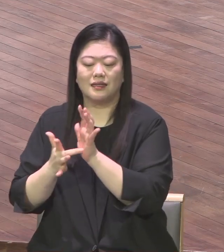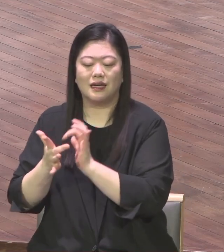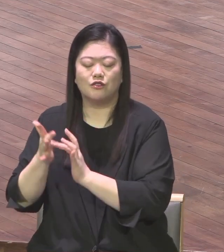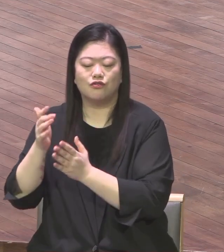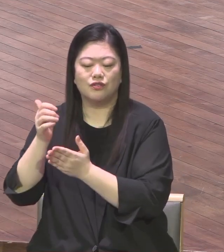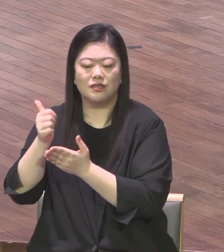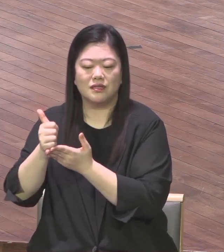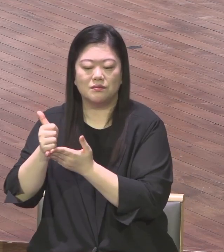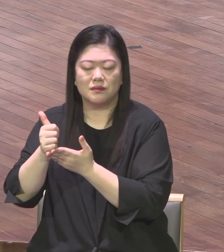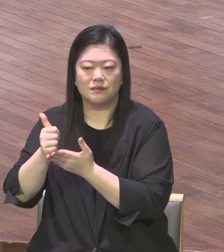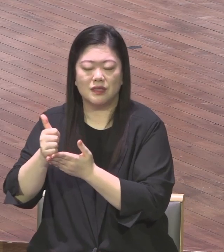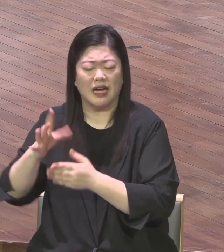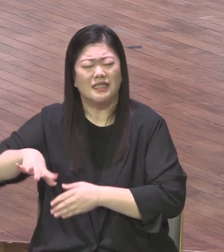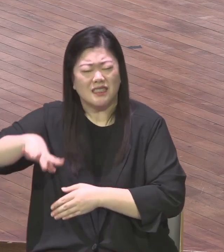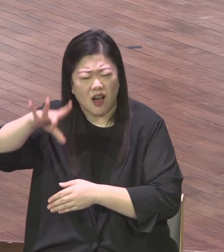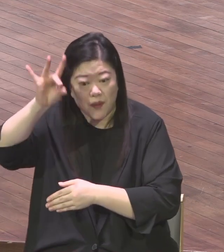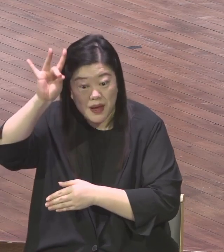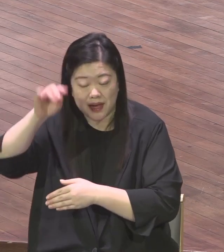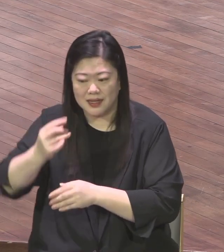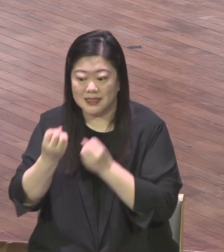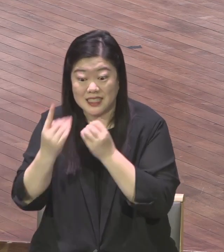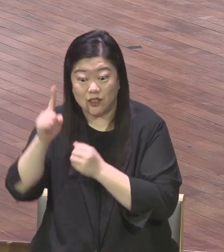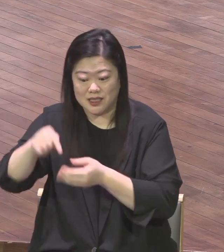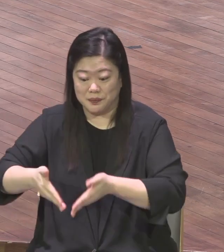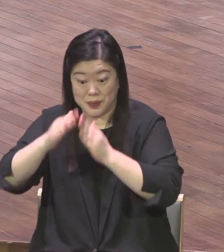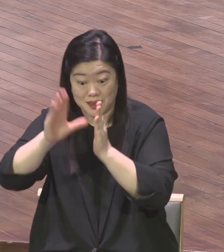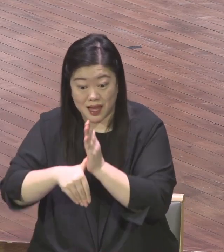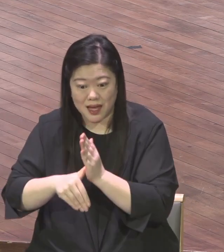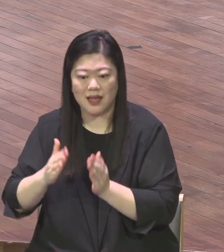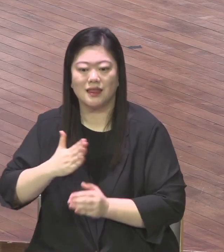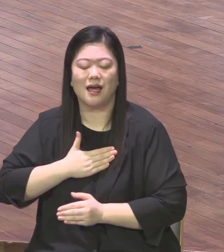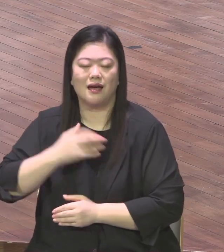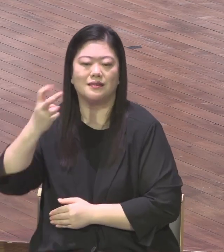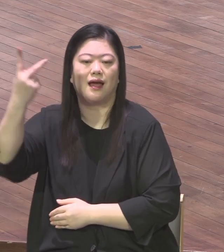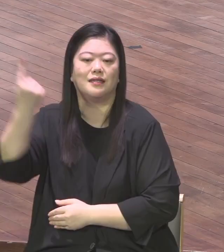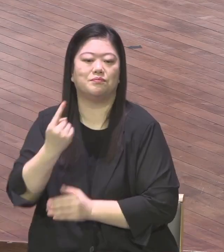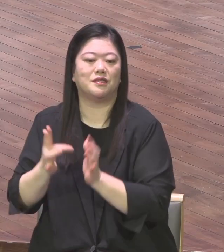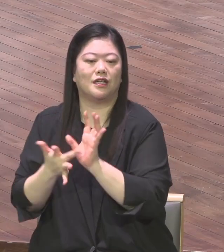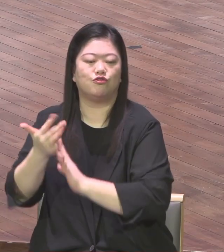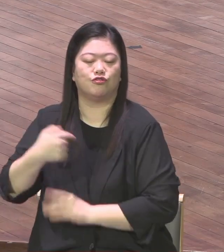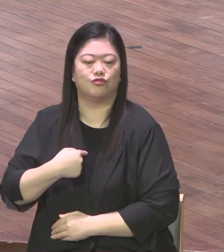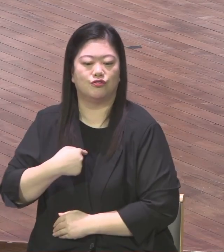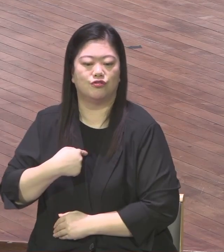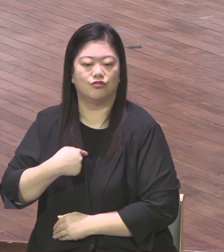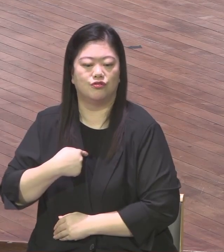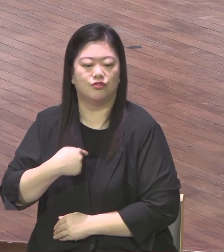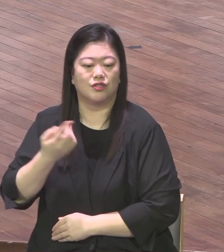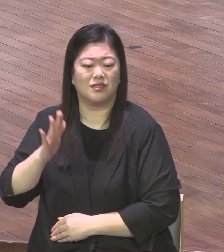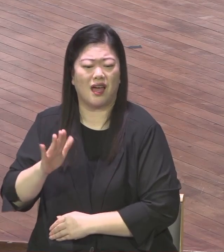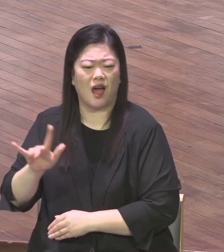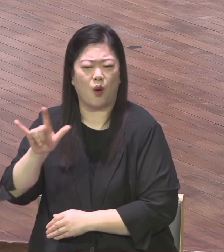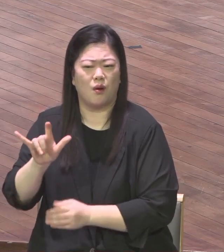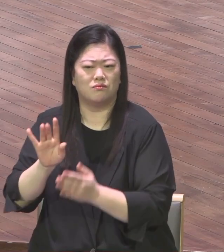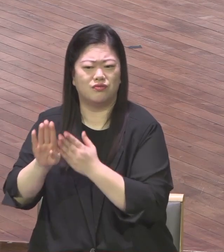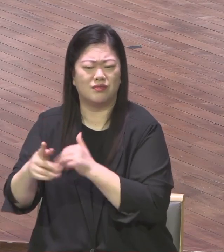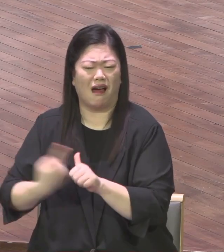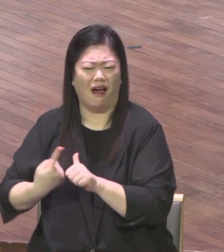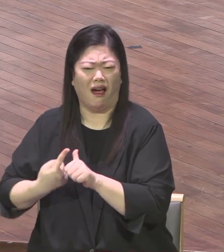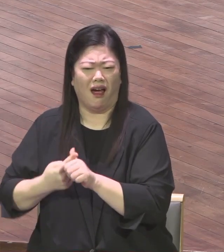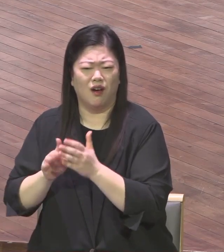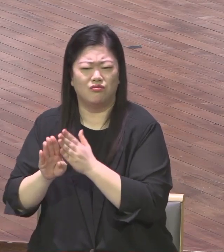예수의 영이 임한 자다, 약속의 목자다, 그렇게 하면서 사람들을